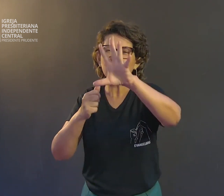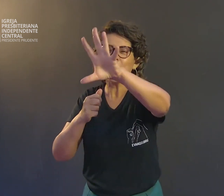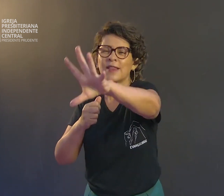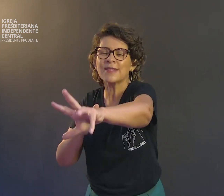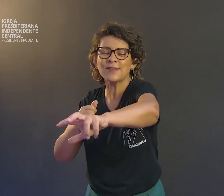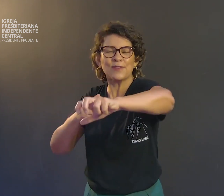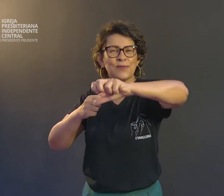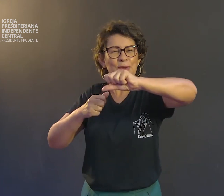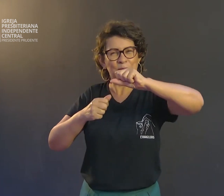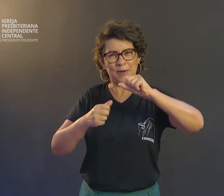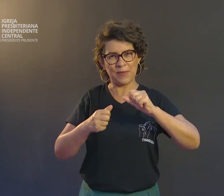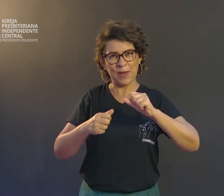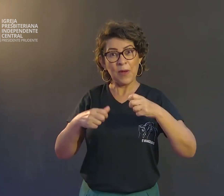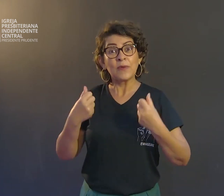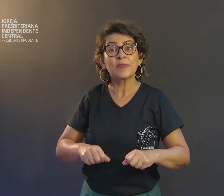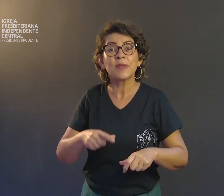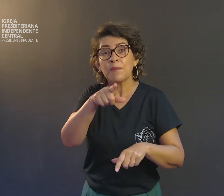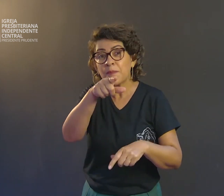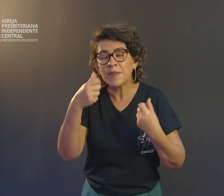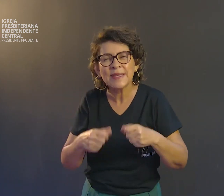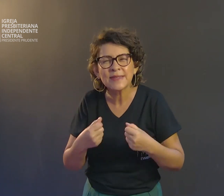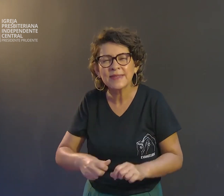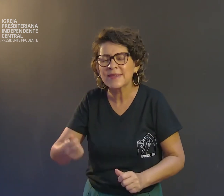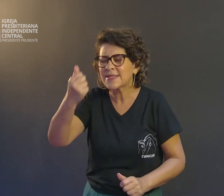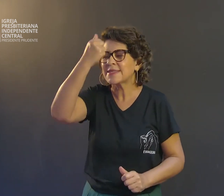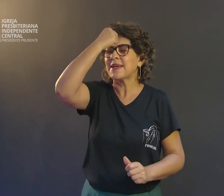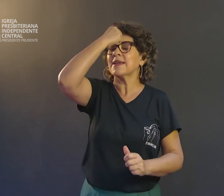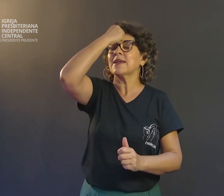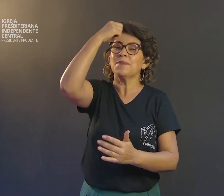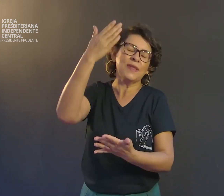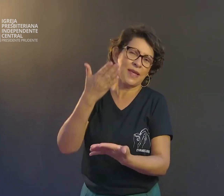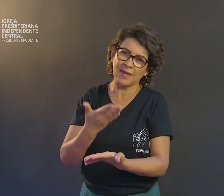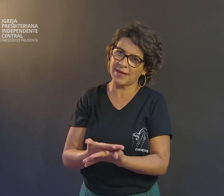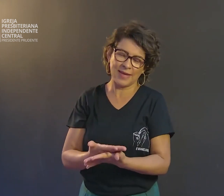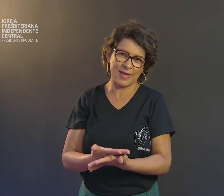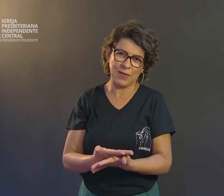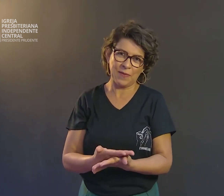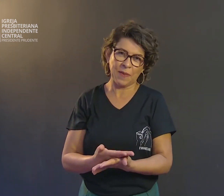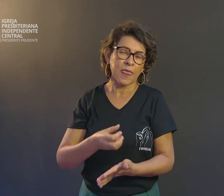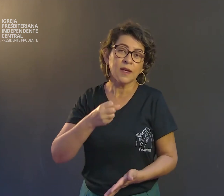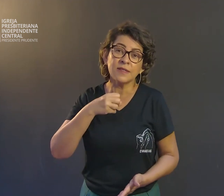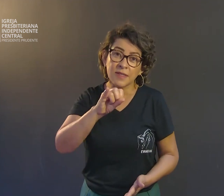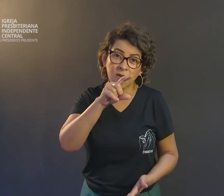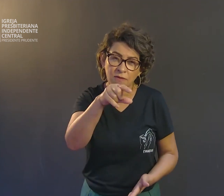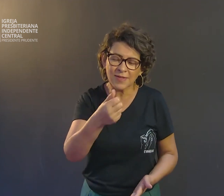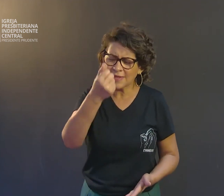Basta se arrepender e crer. Se você se arrependeu de seus pecados